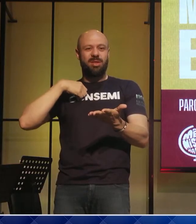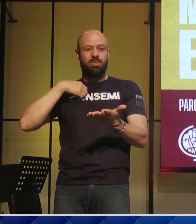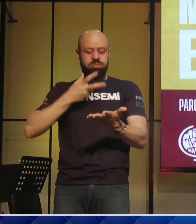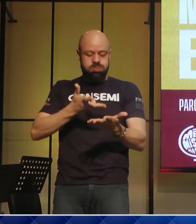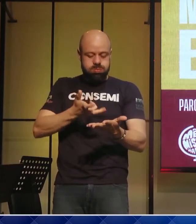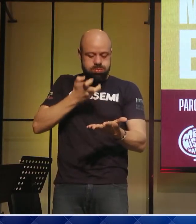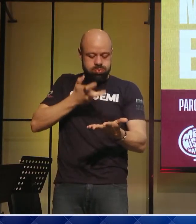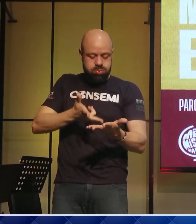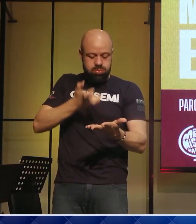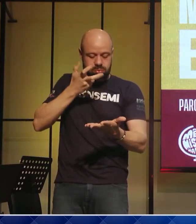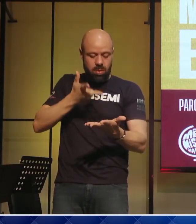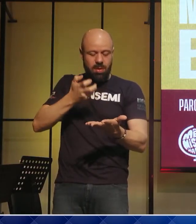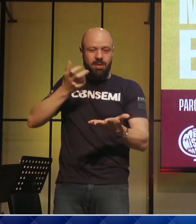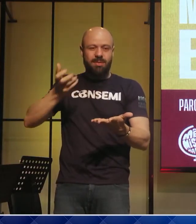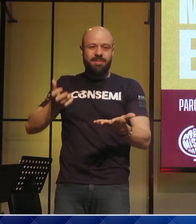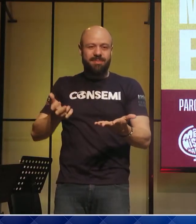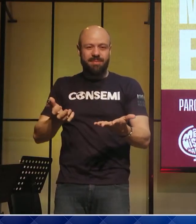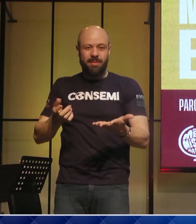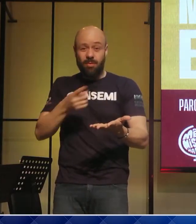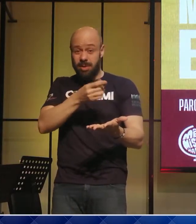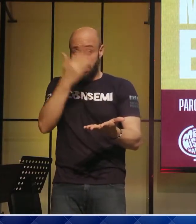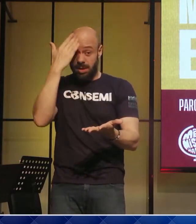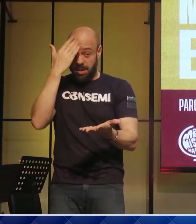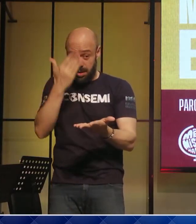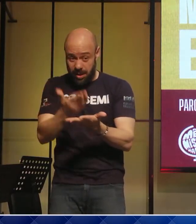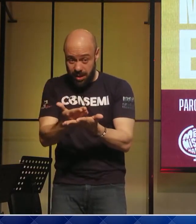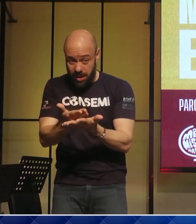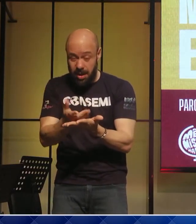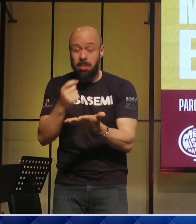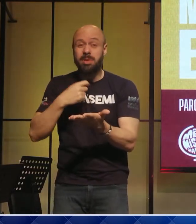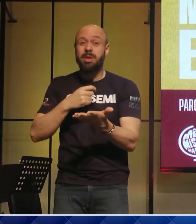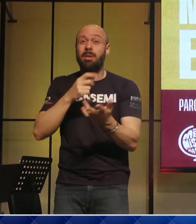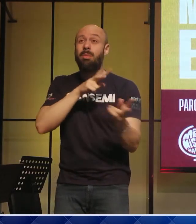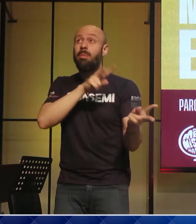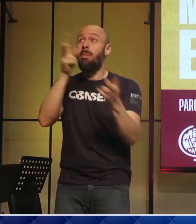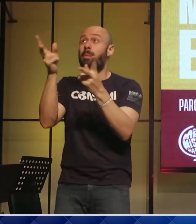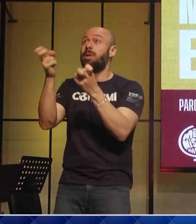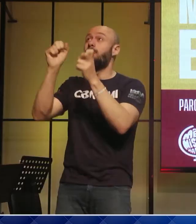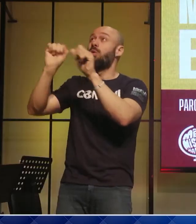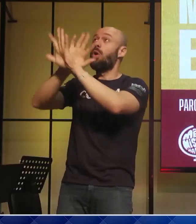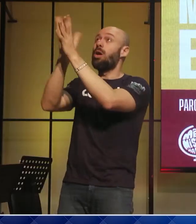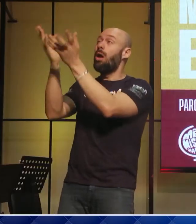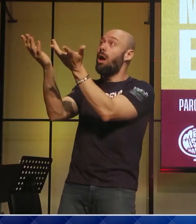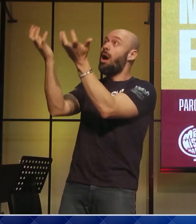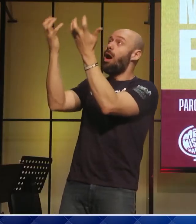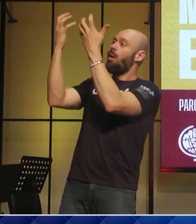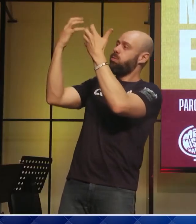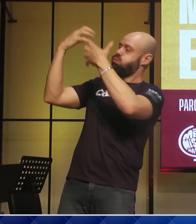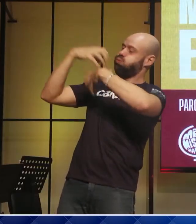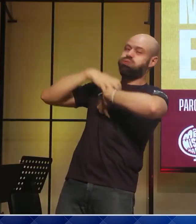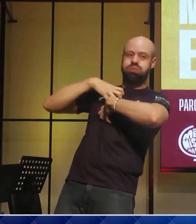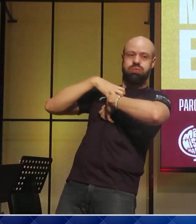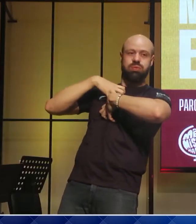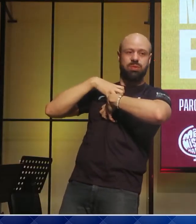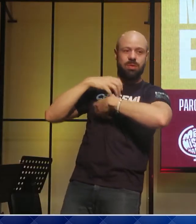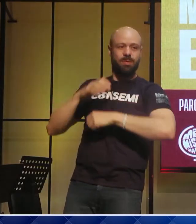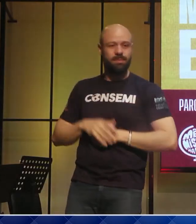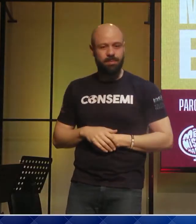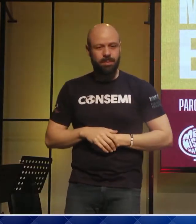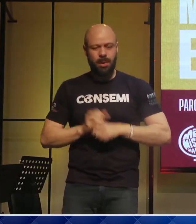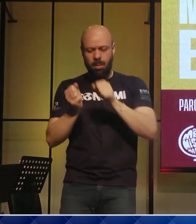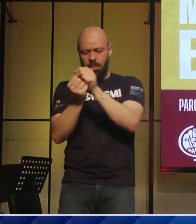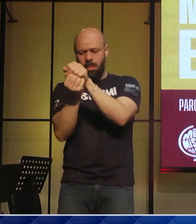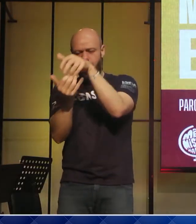Porque quem crer vai ver a glória de Deus. A glória de Deus é manifestada em milagre. A glória de Deus